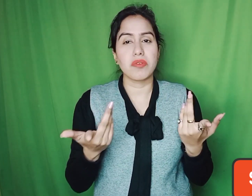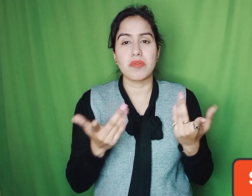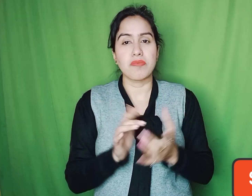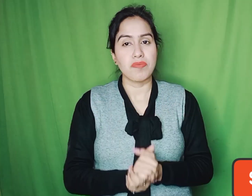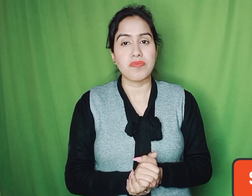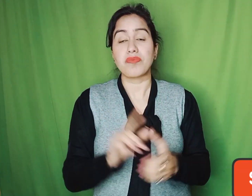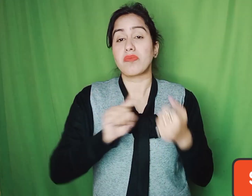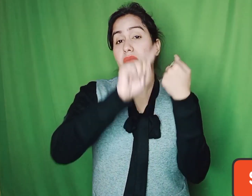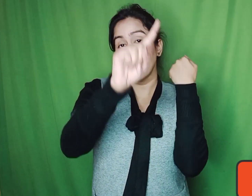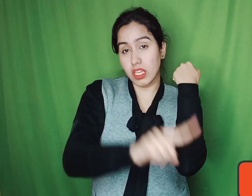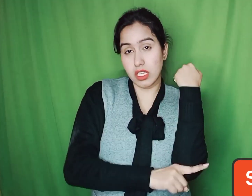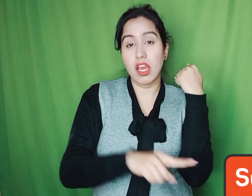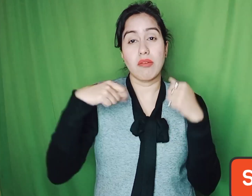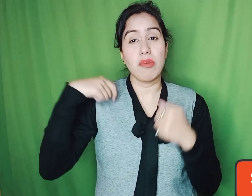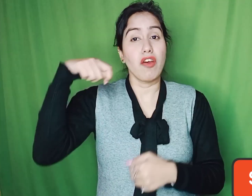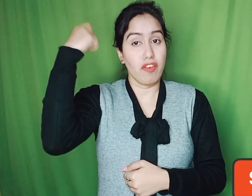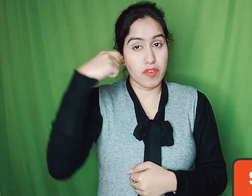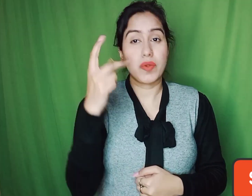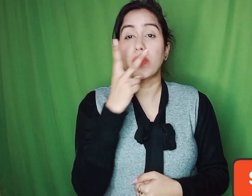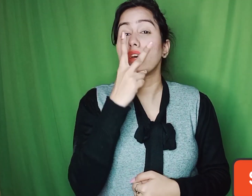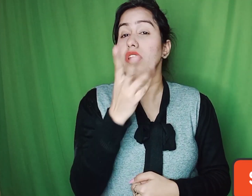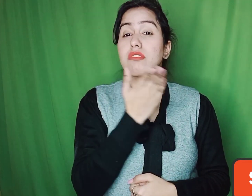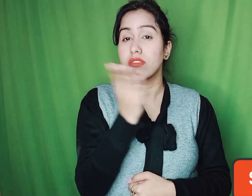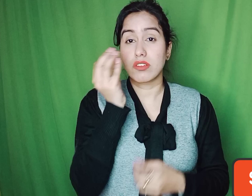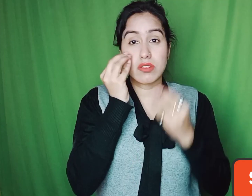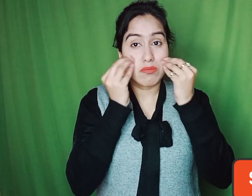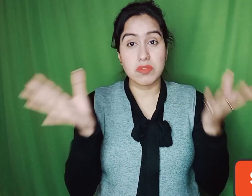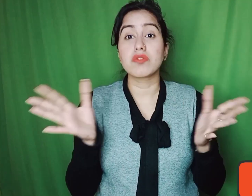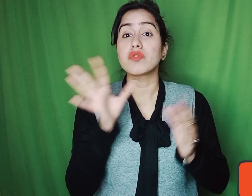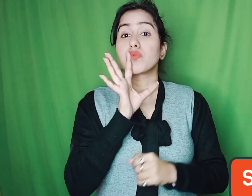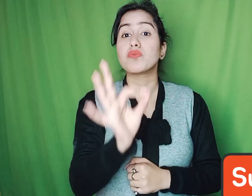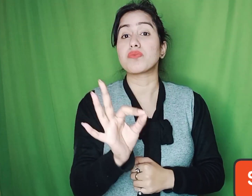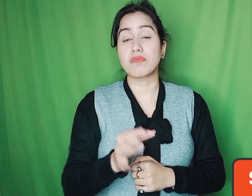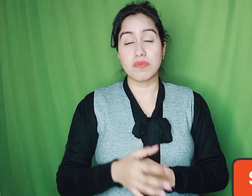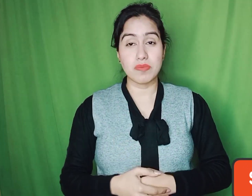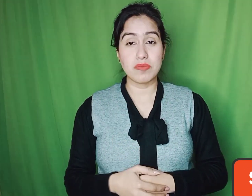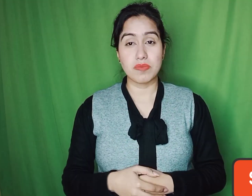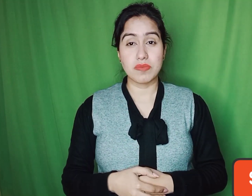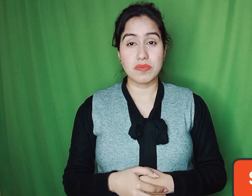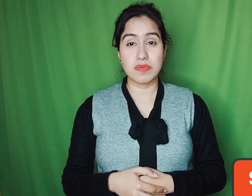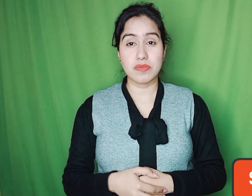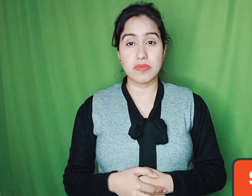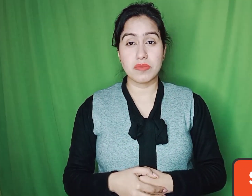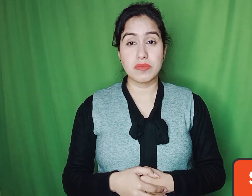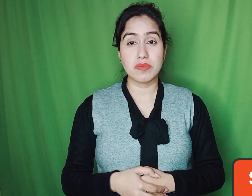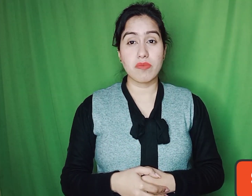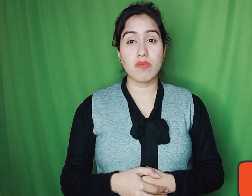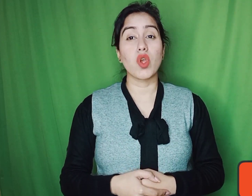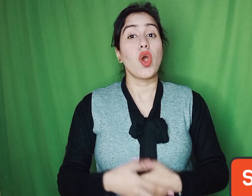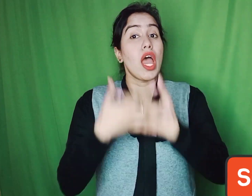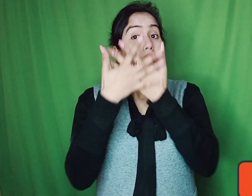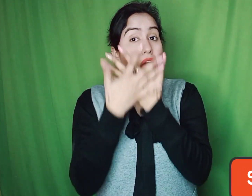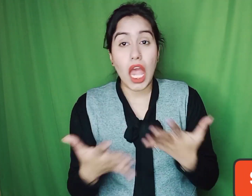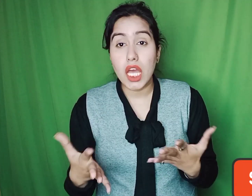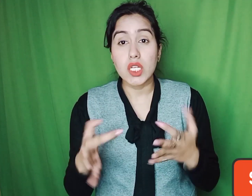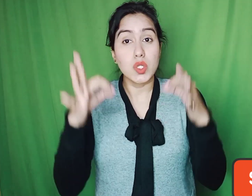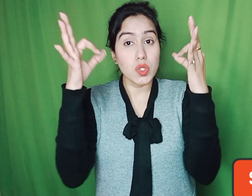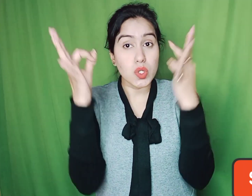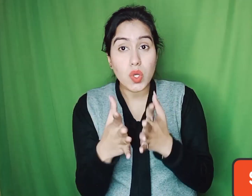तो मैं आपको इसके लास्ट में एक क्लिप दिखा रही हूँ, वो भी ज़रूर देखना जिससे आपको पूरी घटना क्लियर हो जाएगी और जो भी अपडेट आएगी वो भी